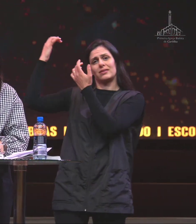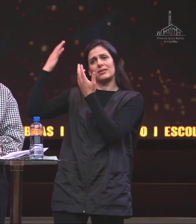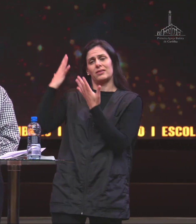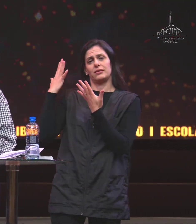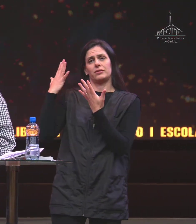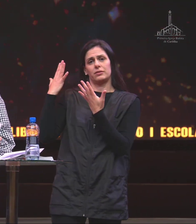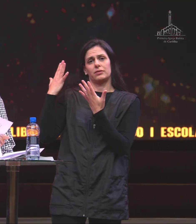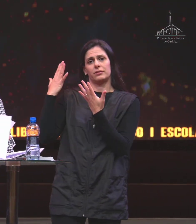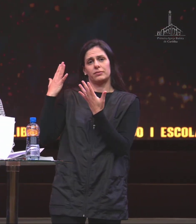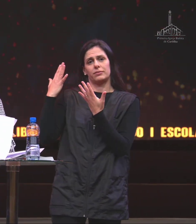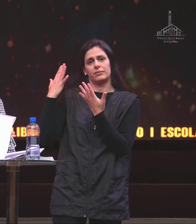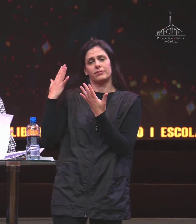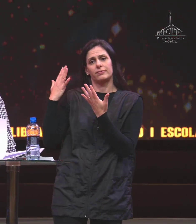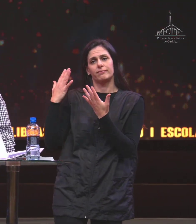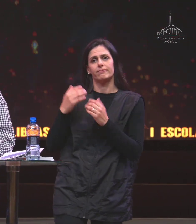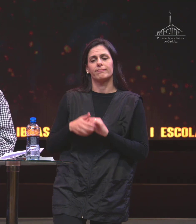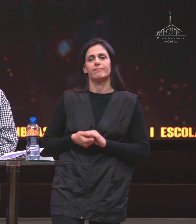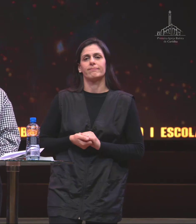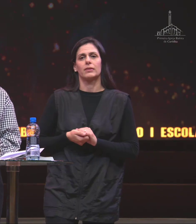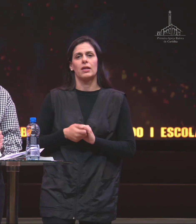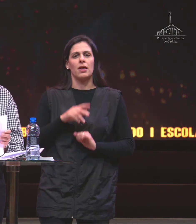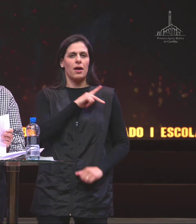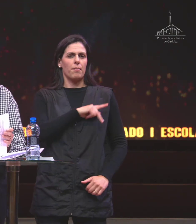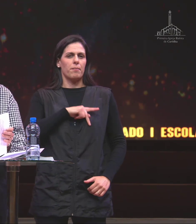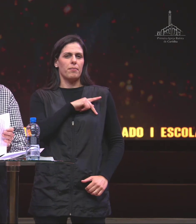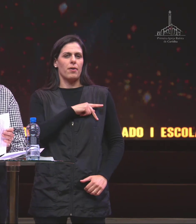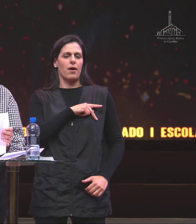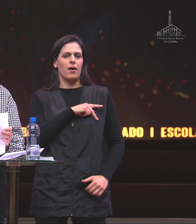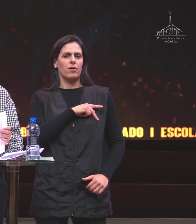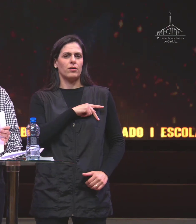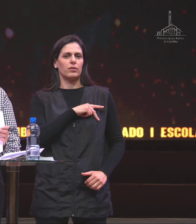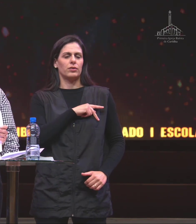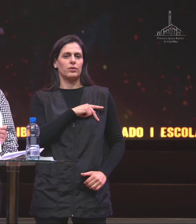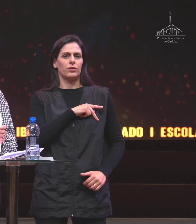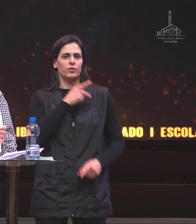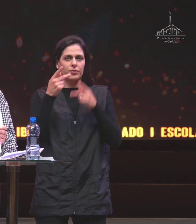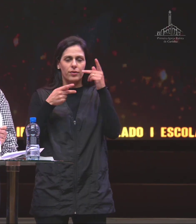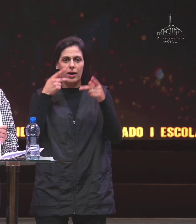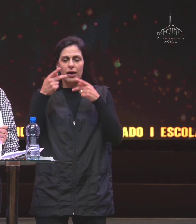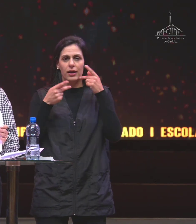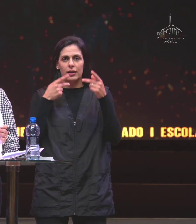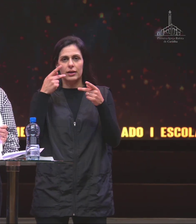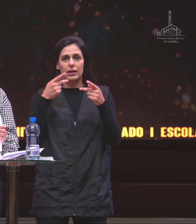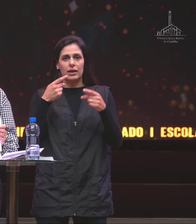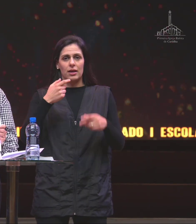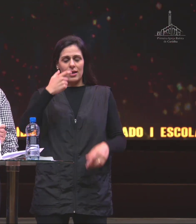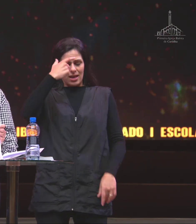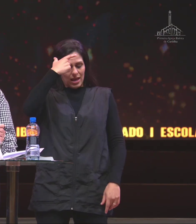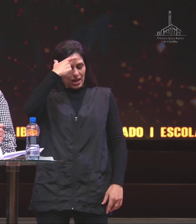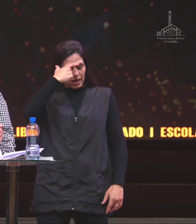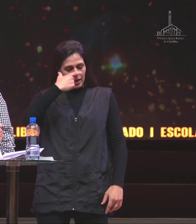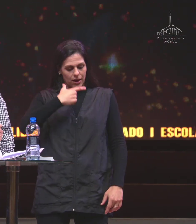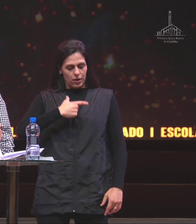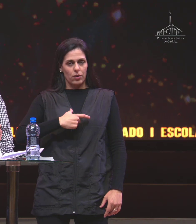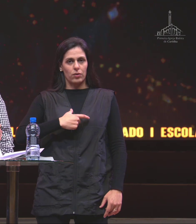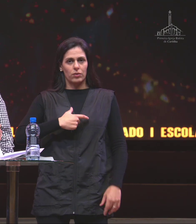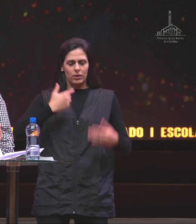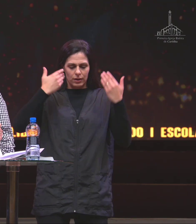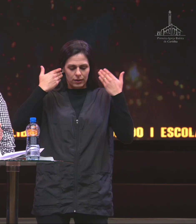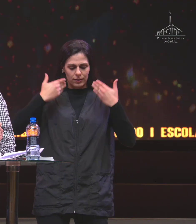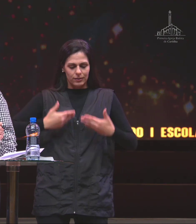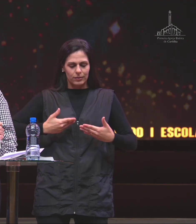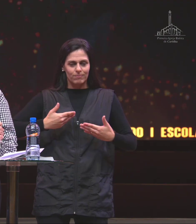figurante? Ou você quer ser a estrela o tempo todo? Está disposto a abrir a mão de si mesmo? Você tem algo que precisa